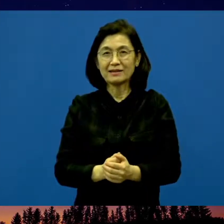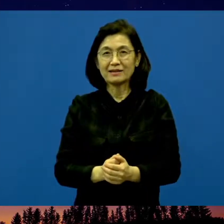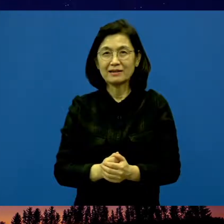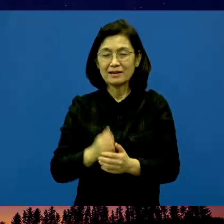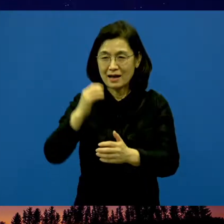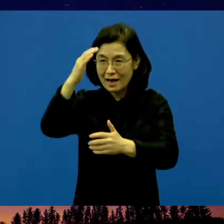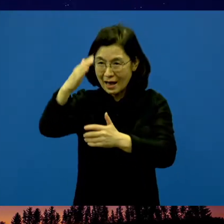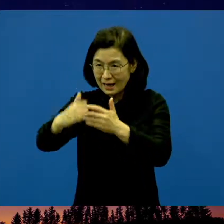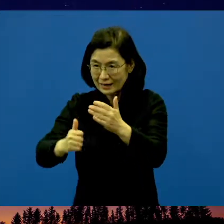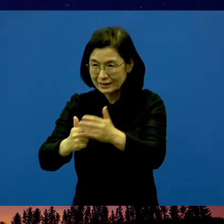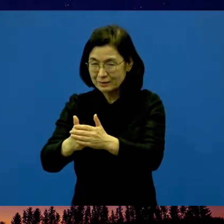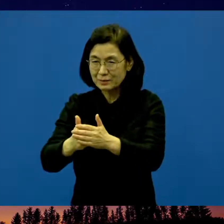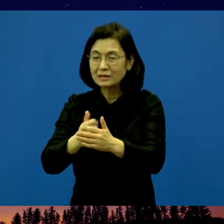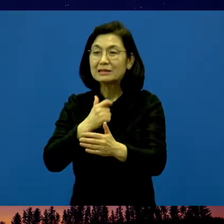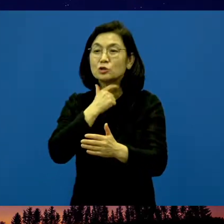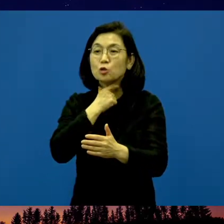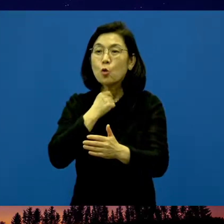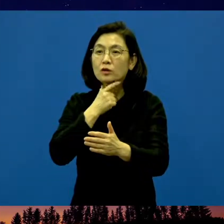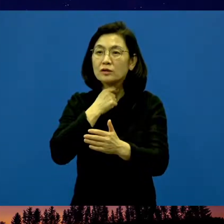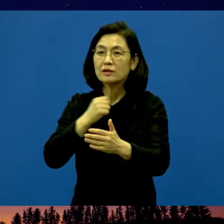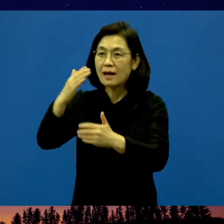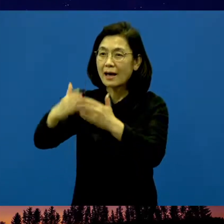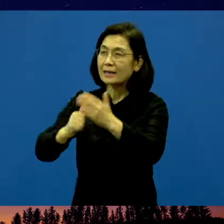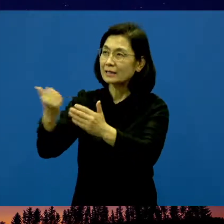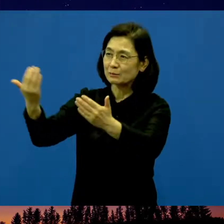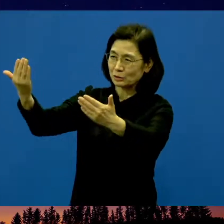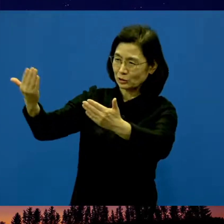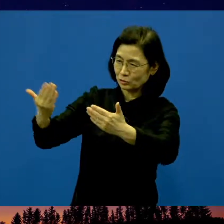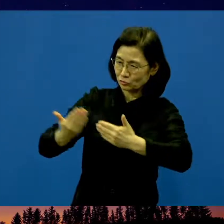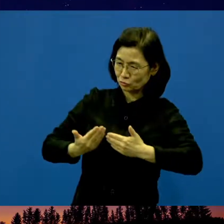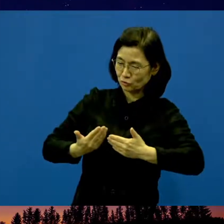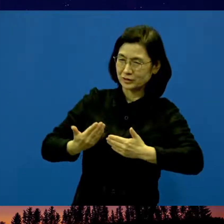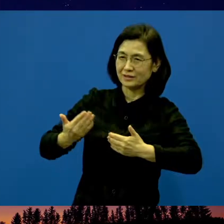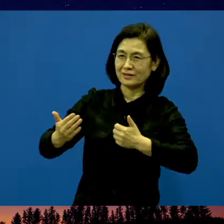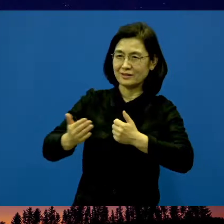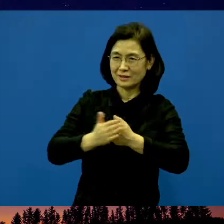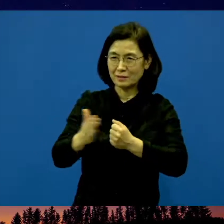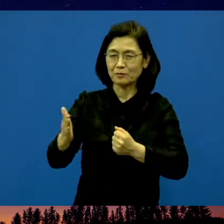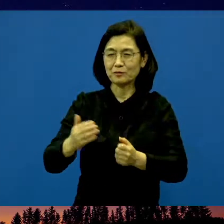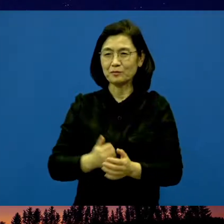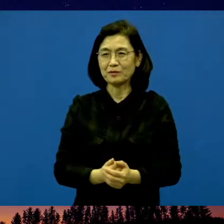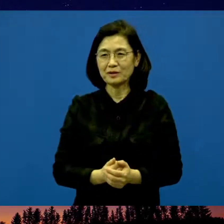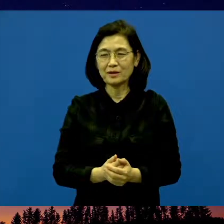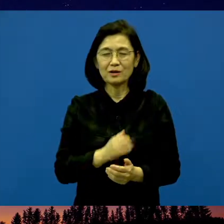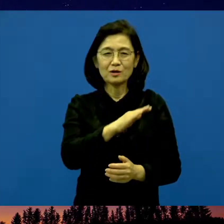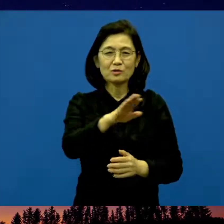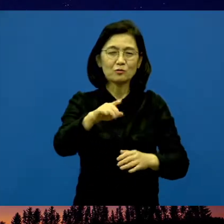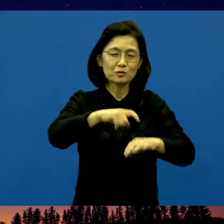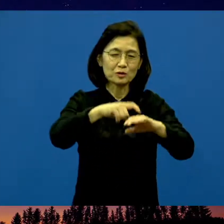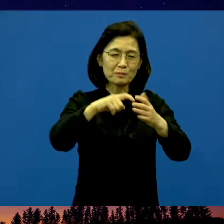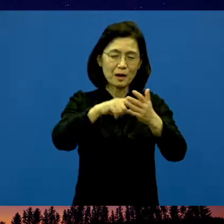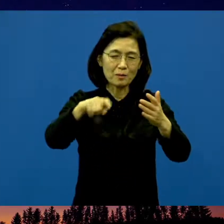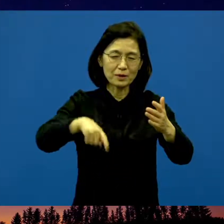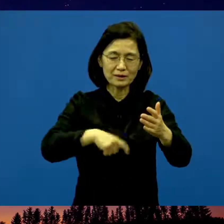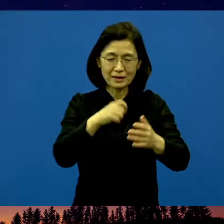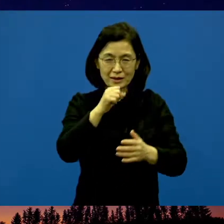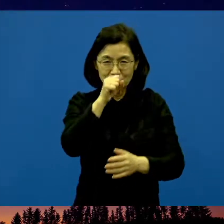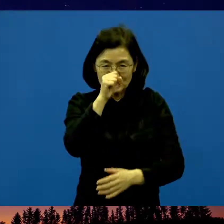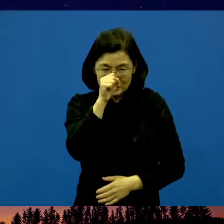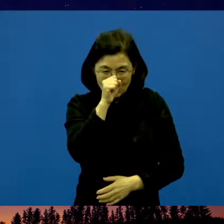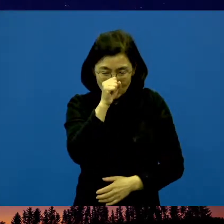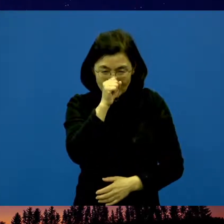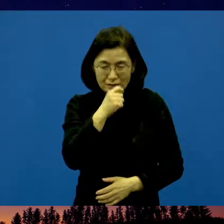안에 부어주신 것입니다. 우리 안에 선한 소원들이 일어나야 하는 것입니다. 우리에게 어떤 일이